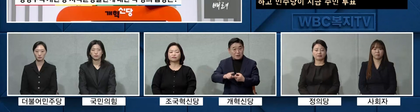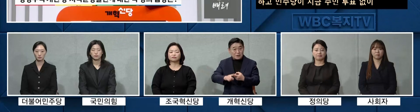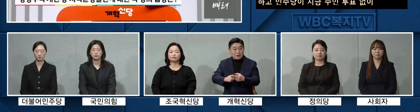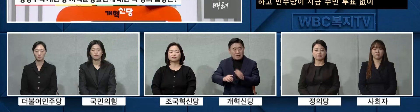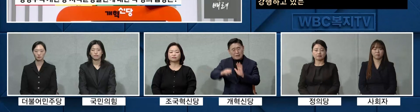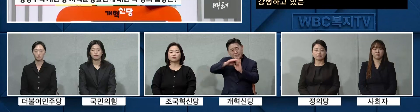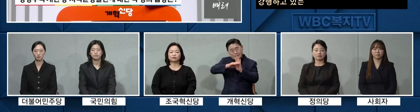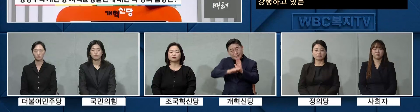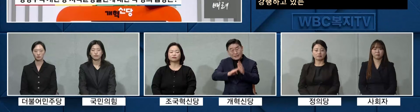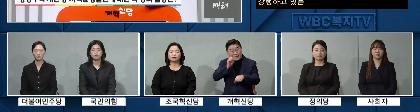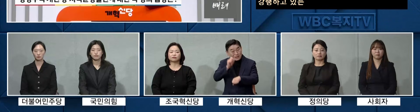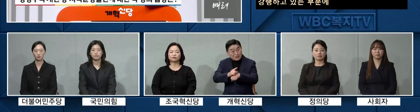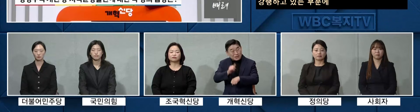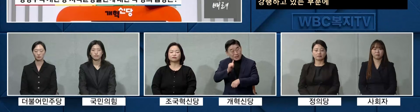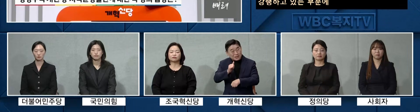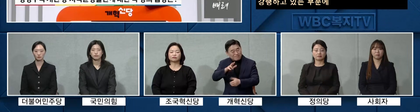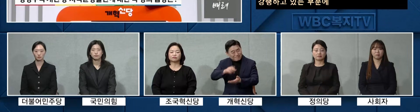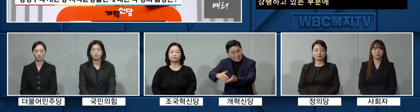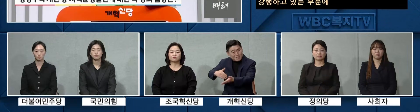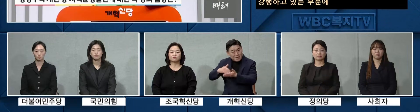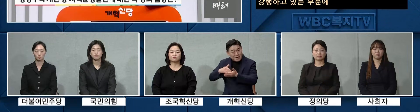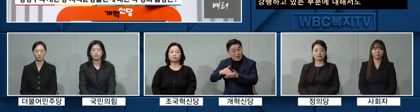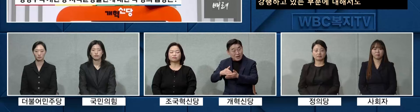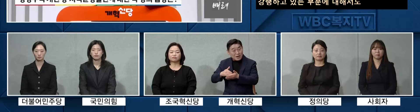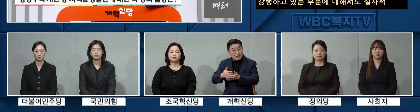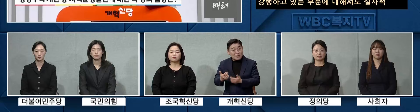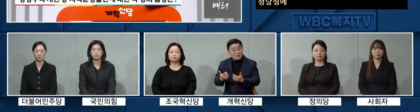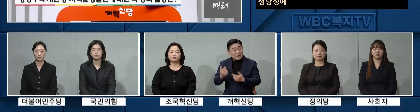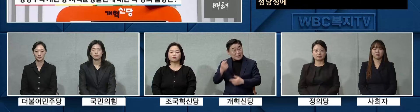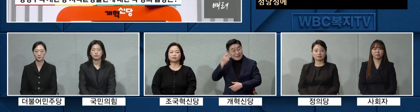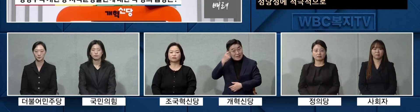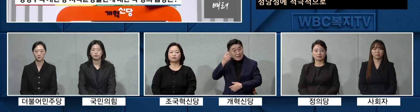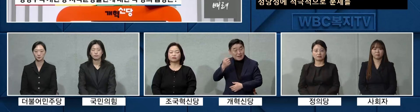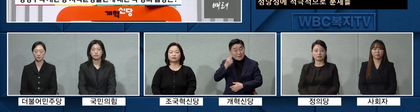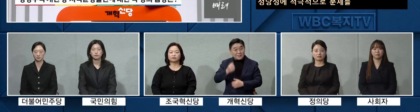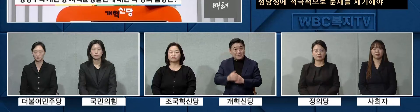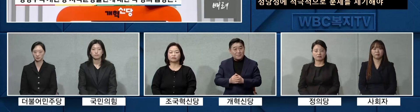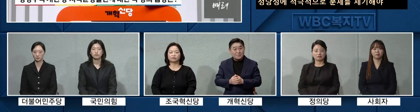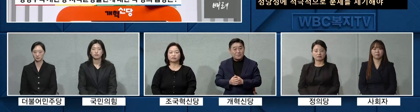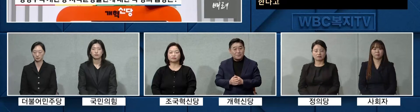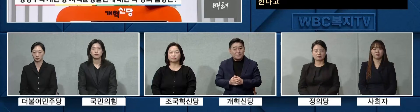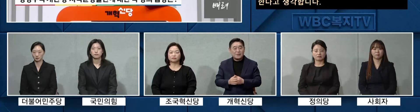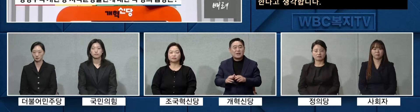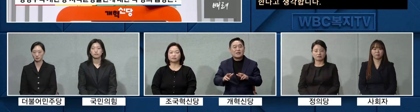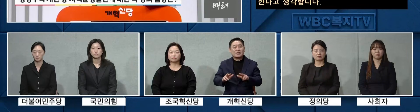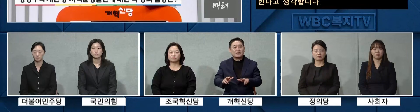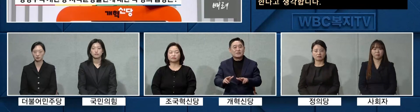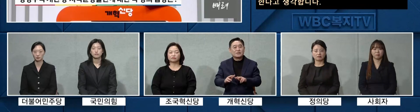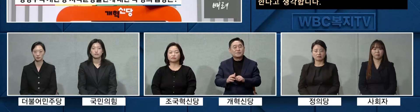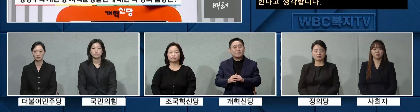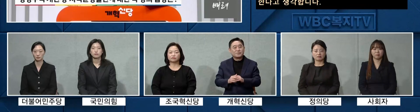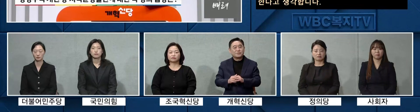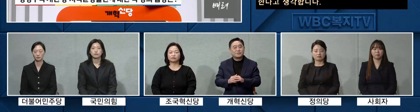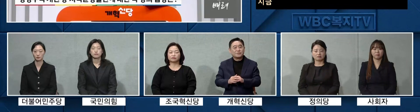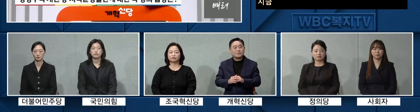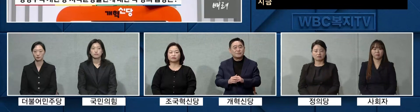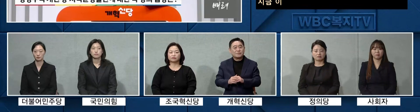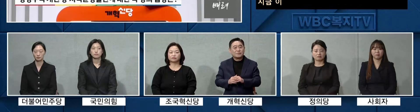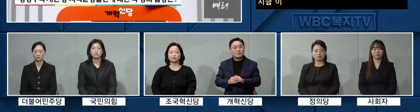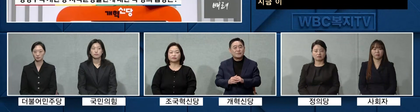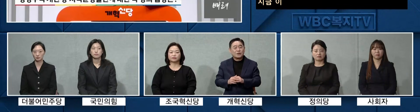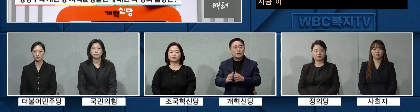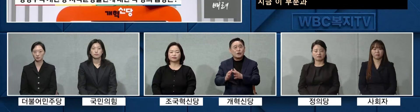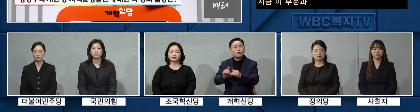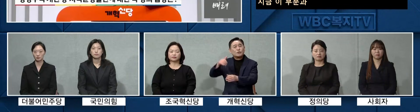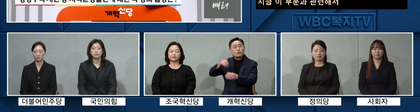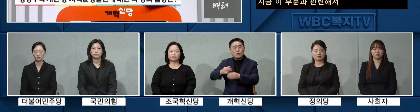절차적 정당성에 적극적으로 문제를 제기해야 한다고 생각을 합니다. 지금 이 부분과 관련돼서 주민투표가